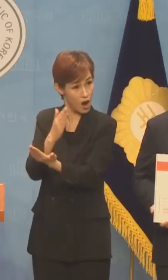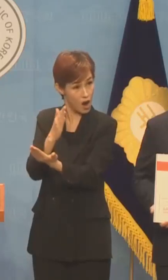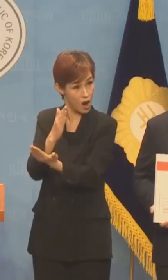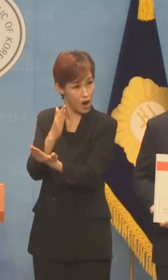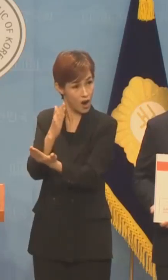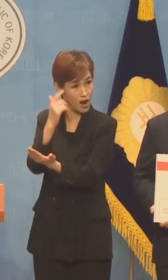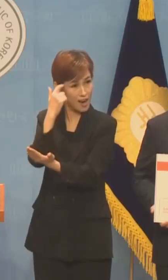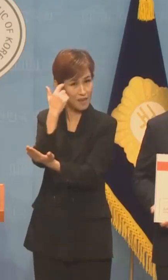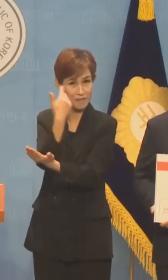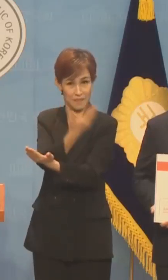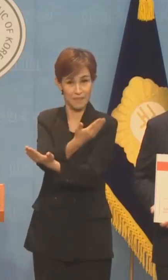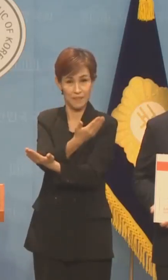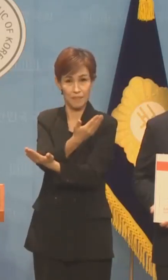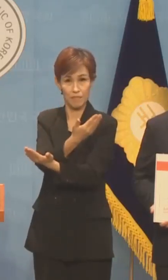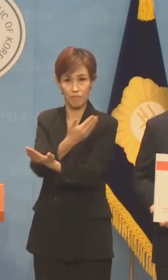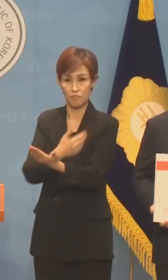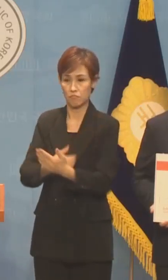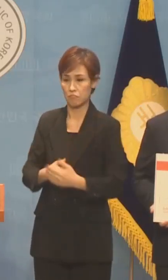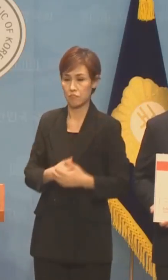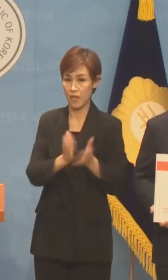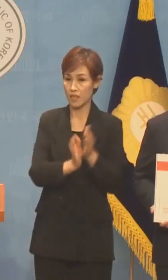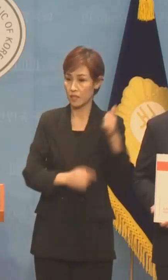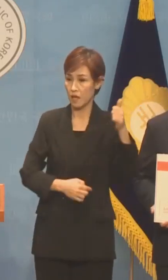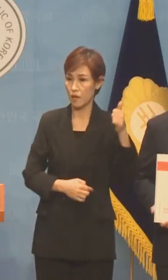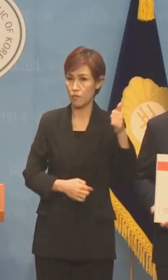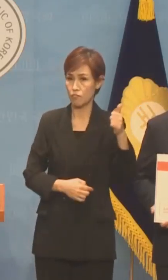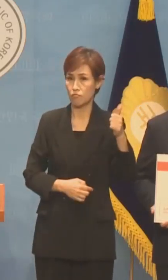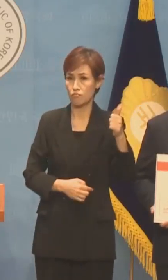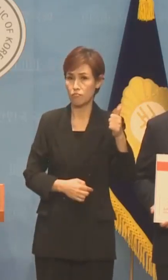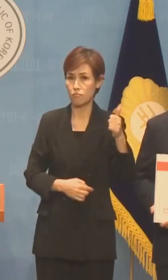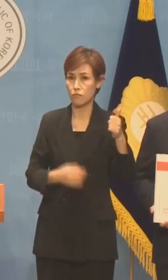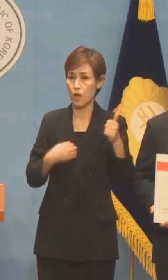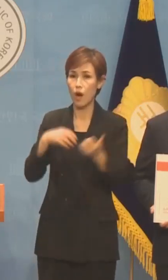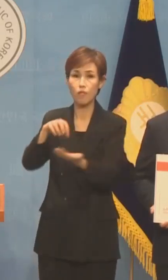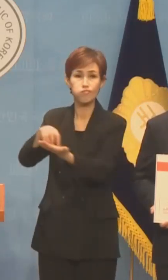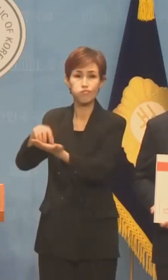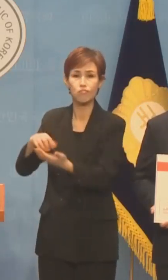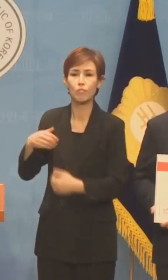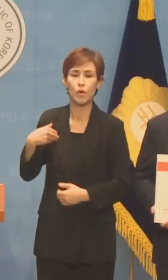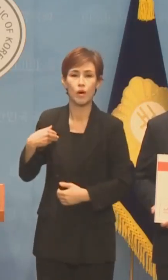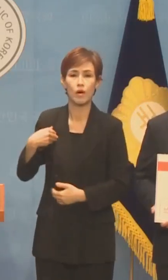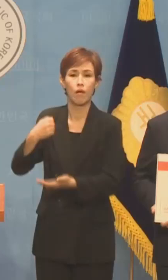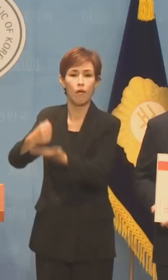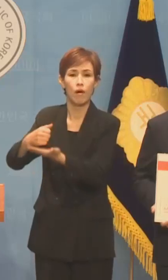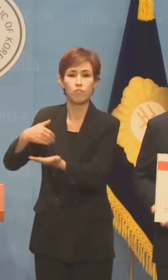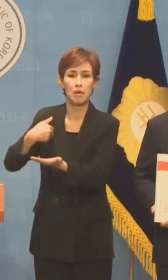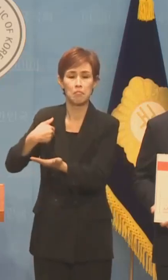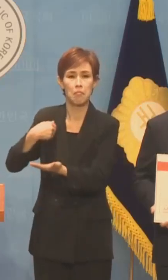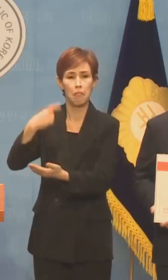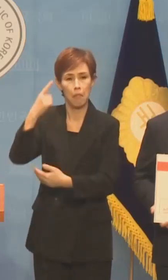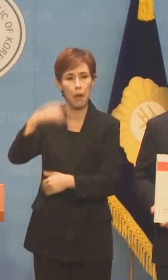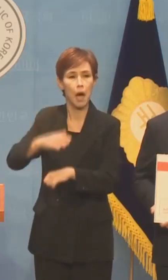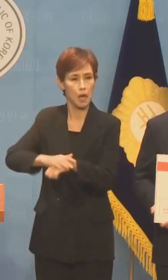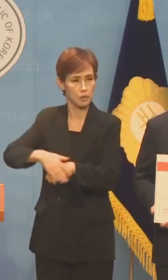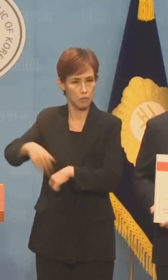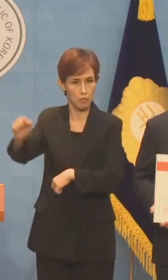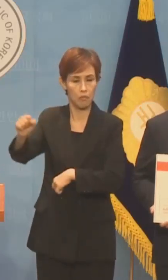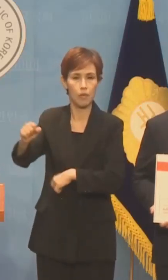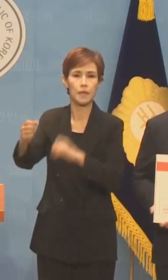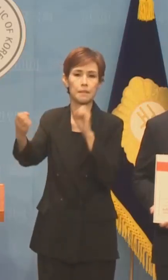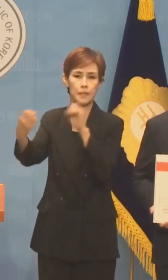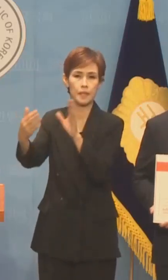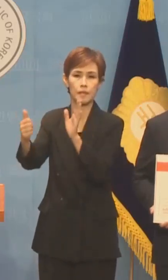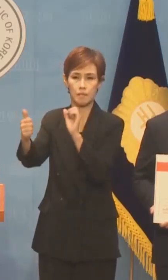되겠느냐고 물었고 단장은 제가 어디에 찍는지도 모르니 알아서 찍으라고 답을